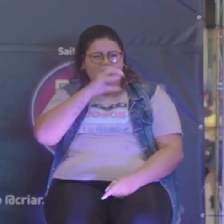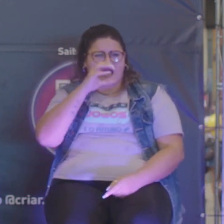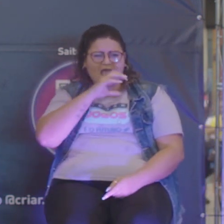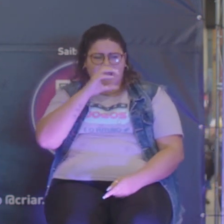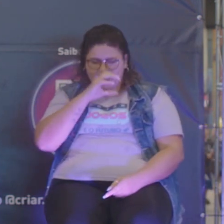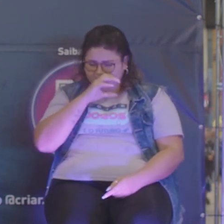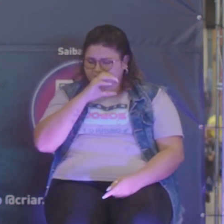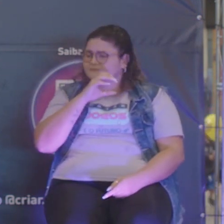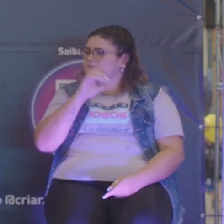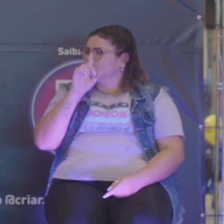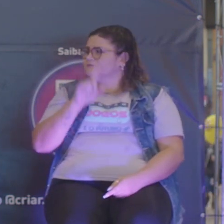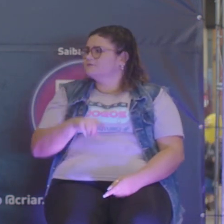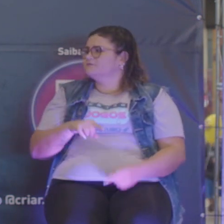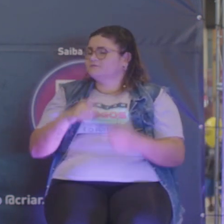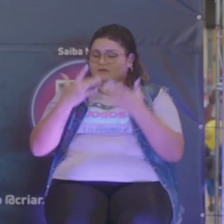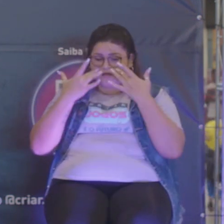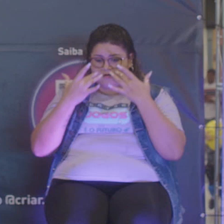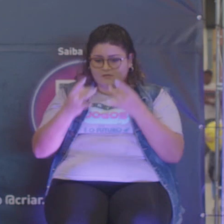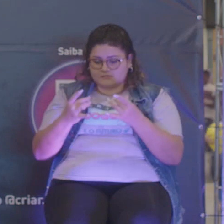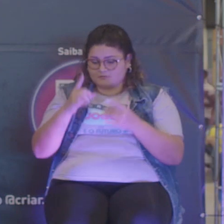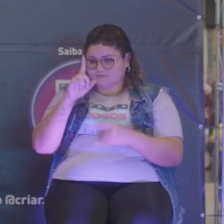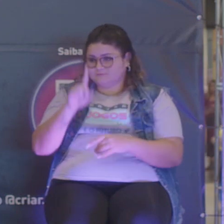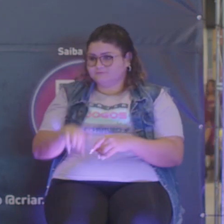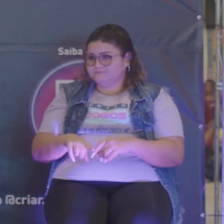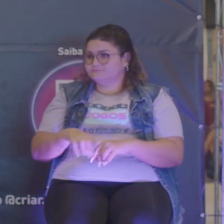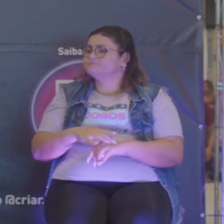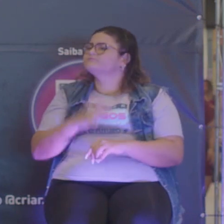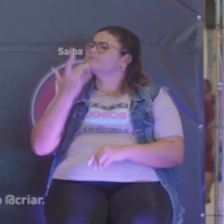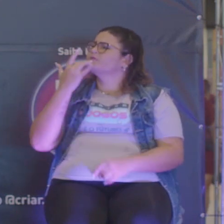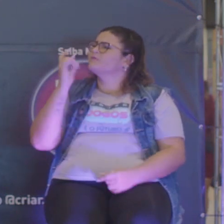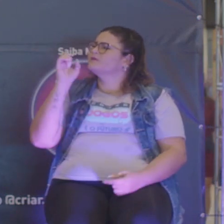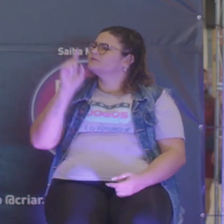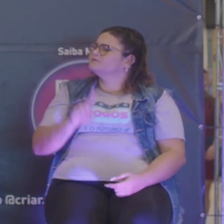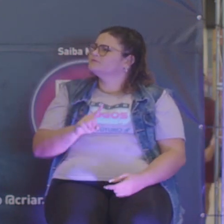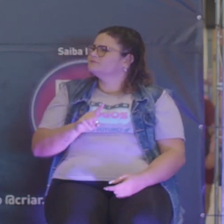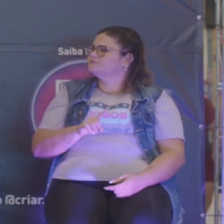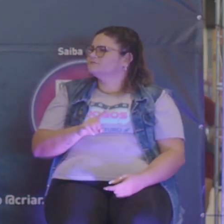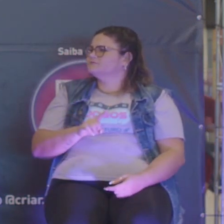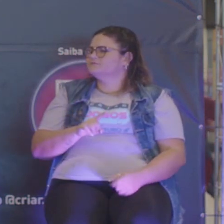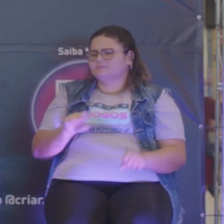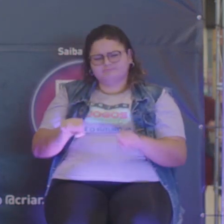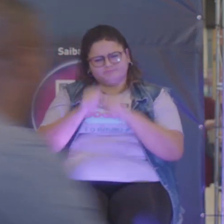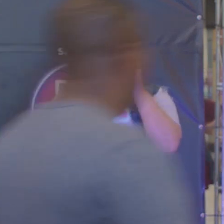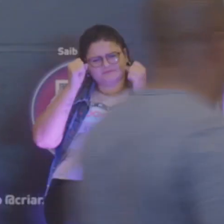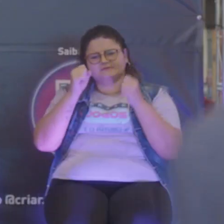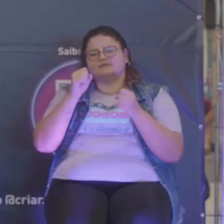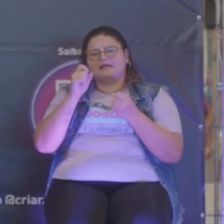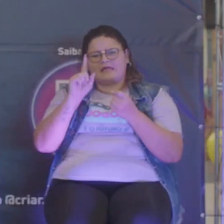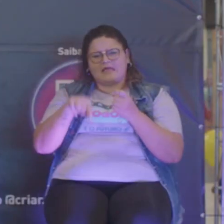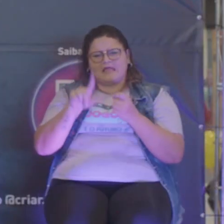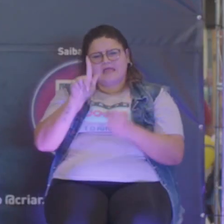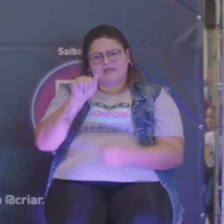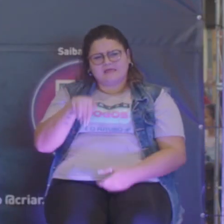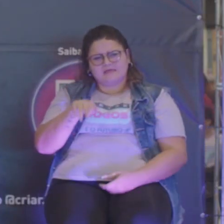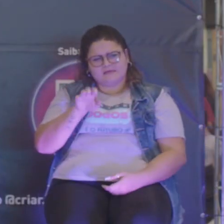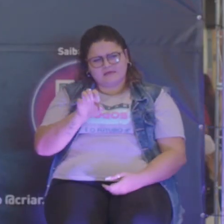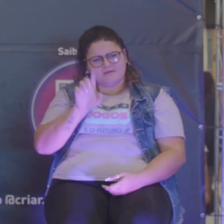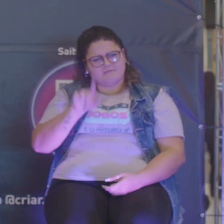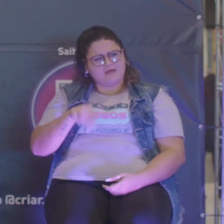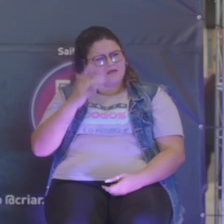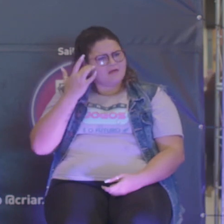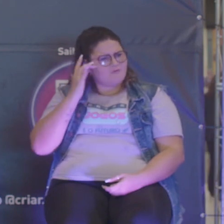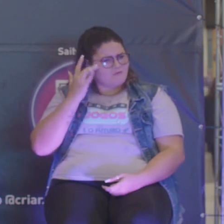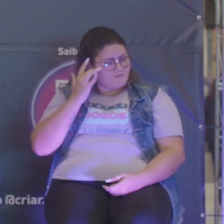Então, isso tudo é muito importante ter falado aqui. Acho que é dos grandes tabus dos games, né? Essa coisa de ser só para homem, não